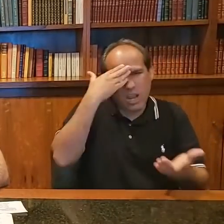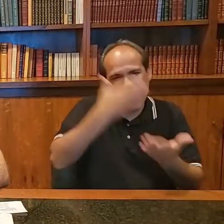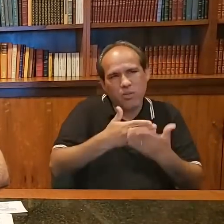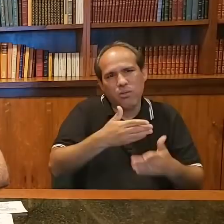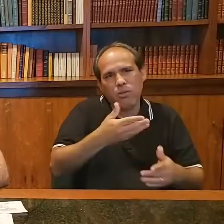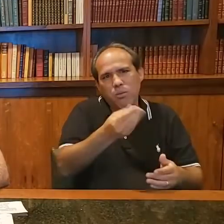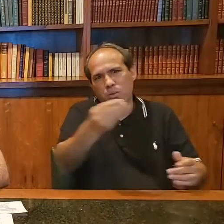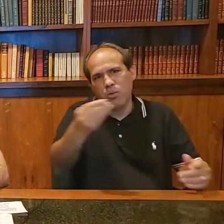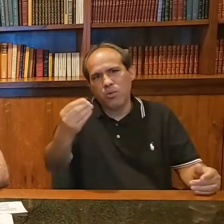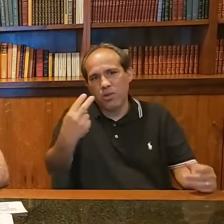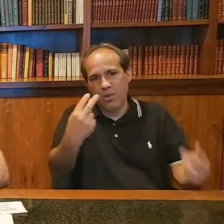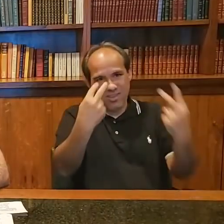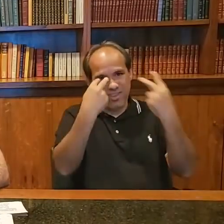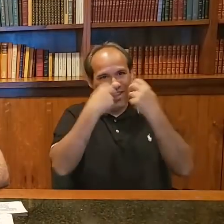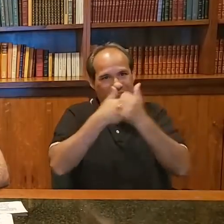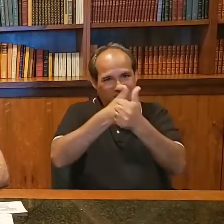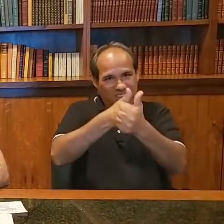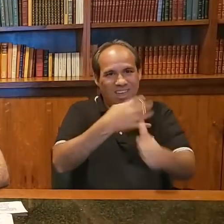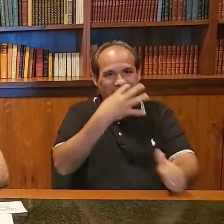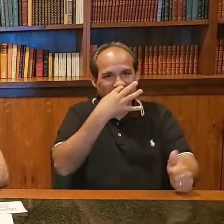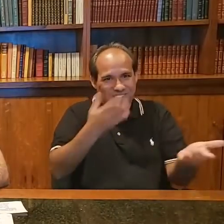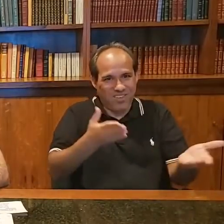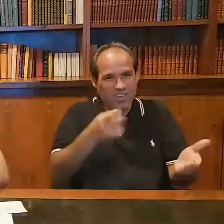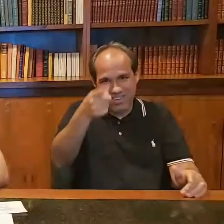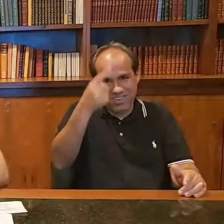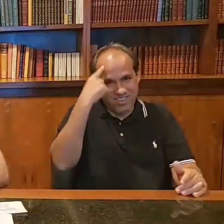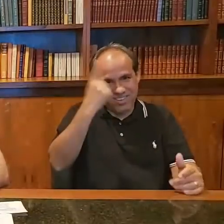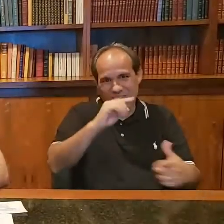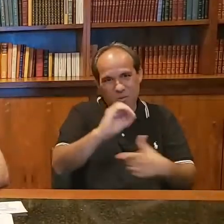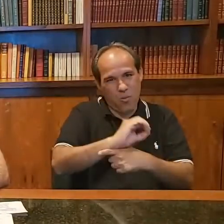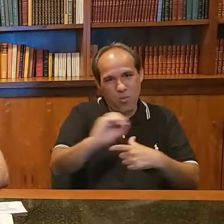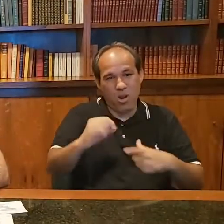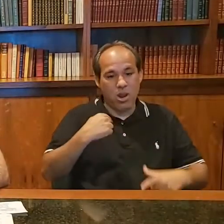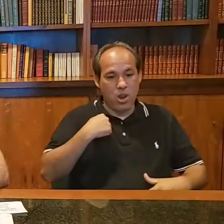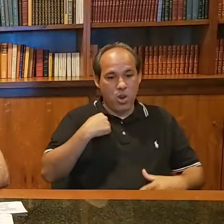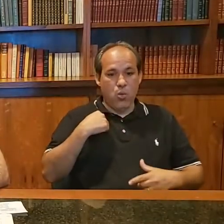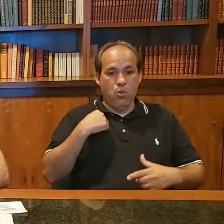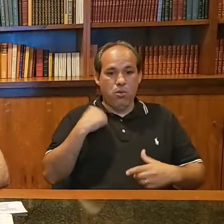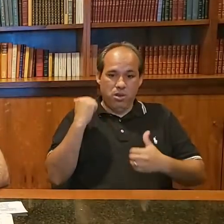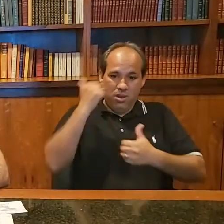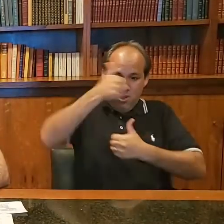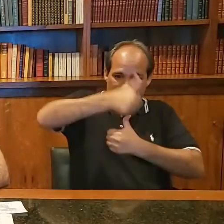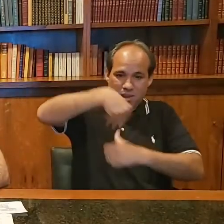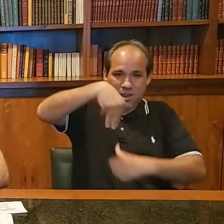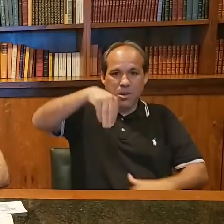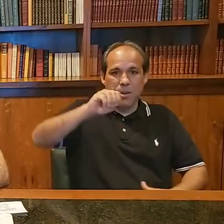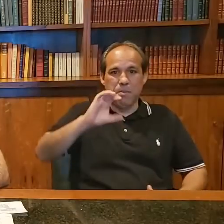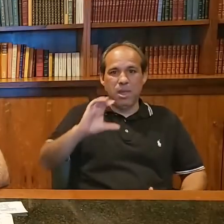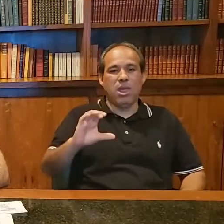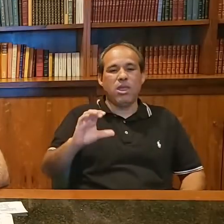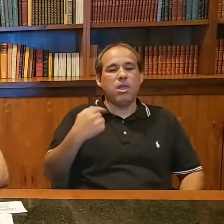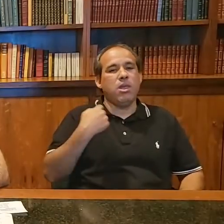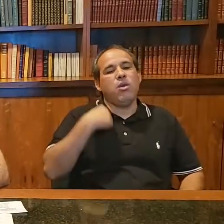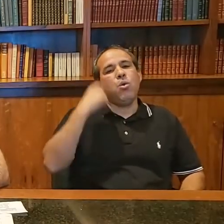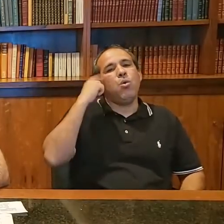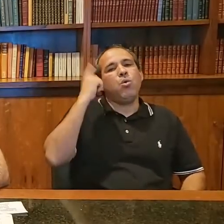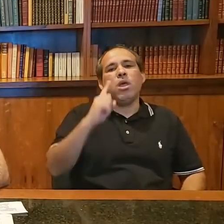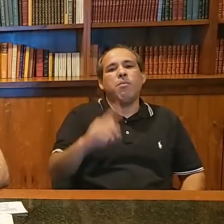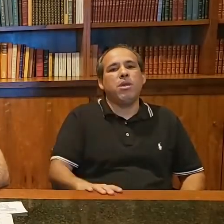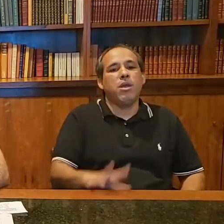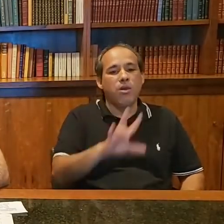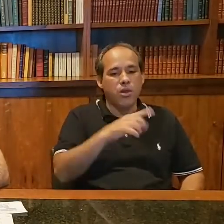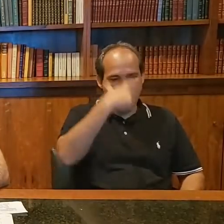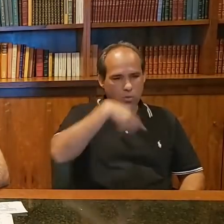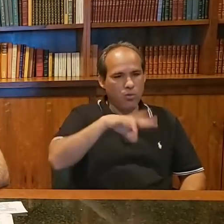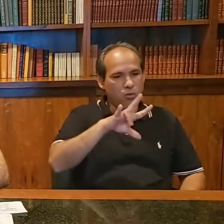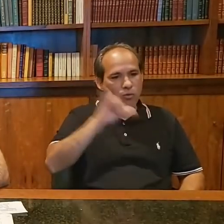e vendo, eles não sabem disso. O MEC, eu quando cheguei no MEC, presidente, eu não sabia que eu iria